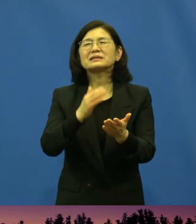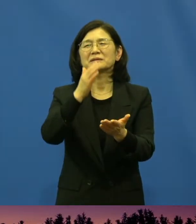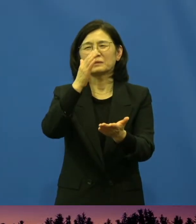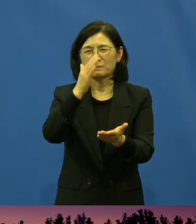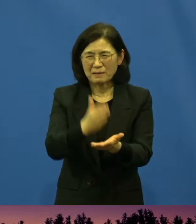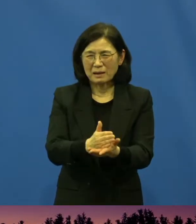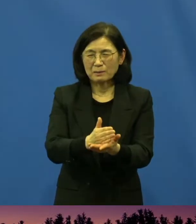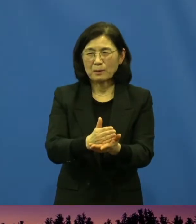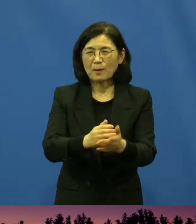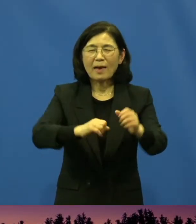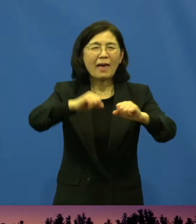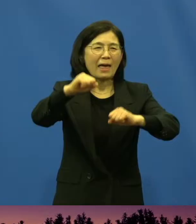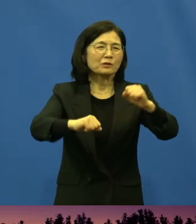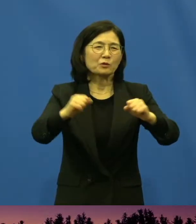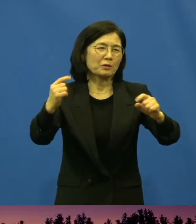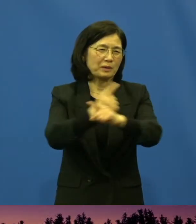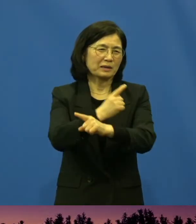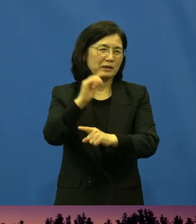그런 말을 해요. 바보는